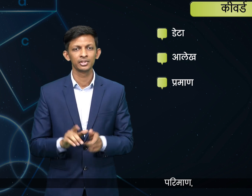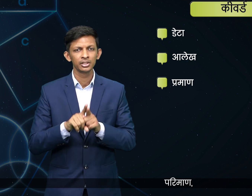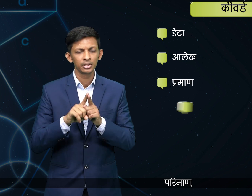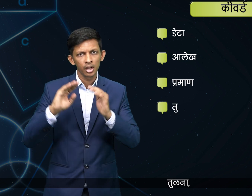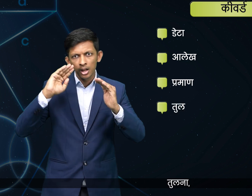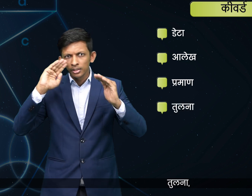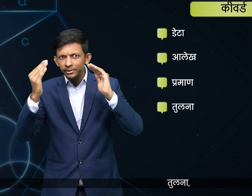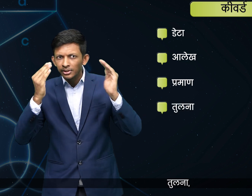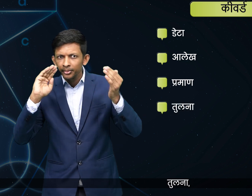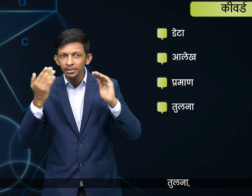तुलना,